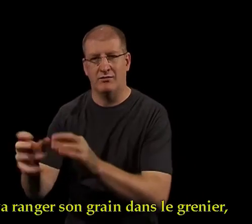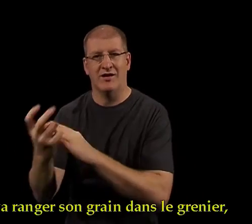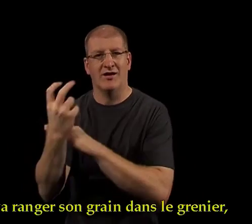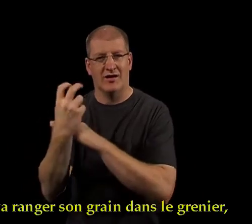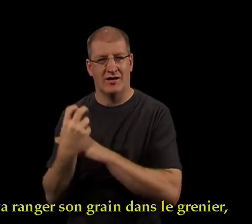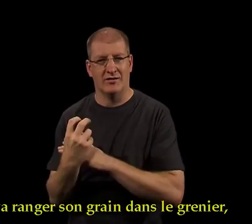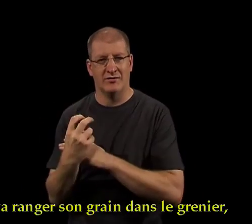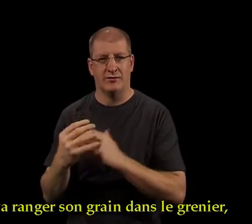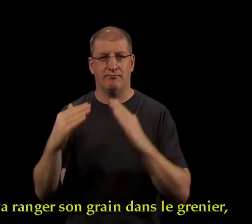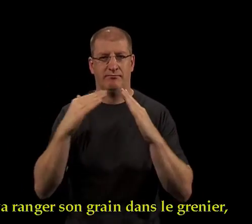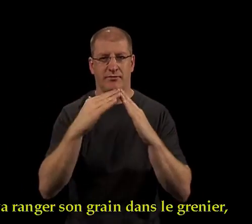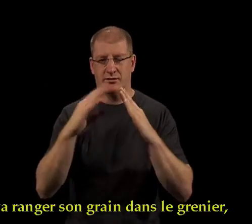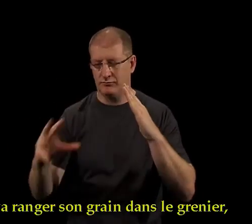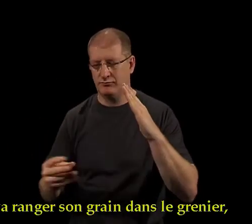Il va ranger son grain dans le grenier,